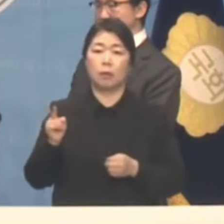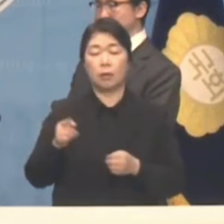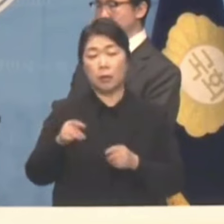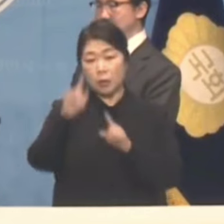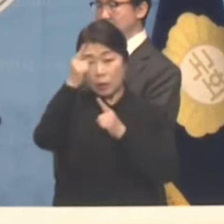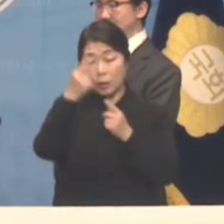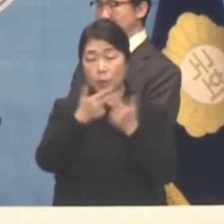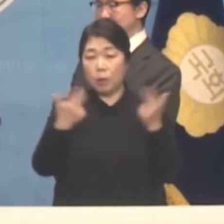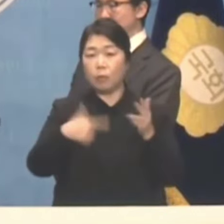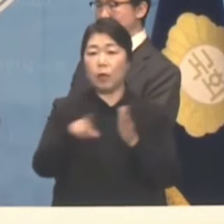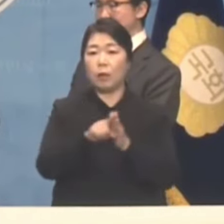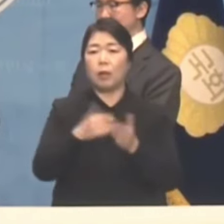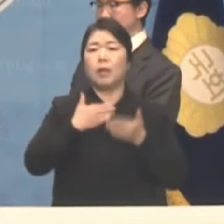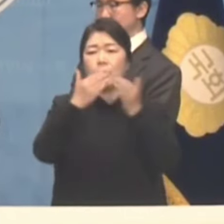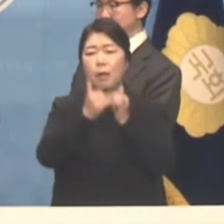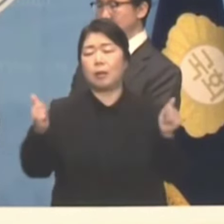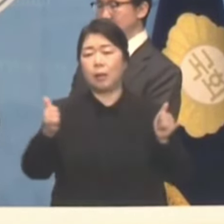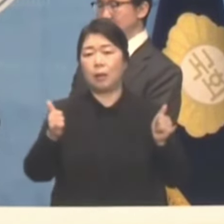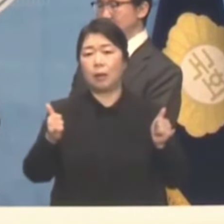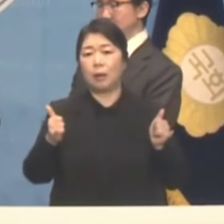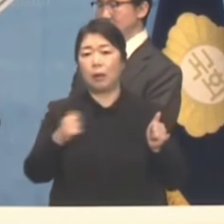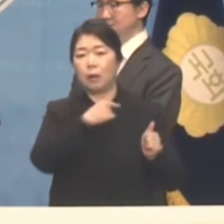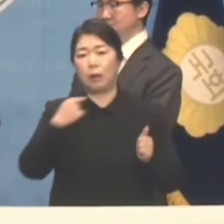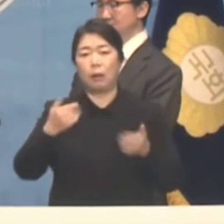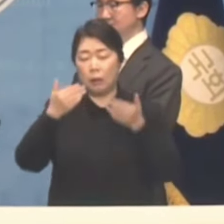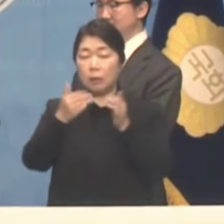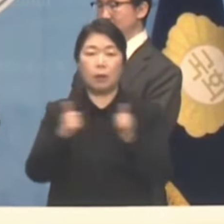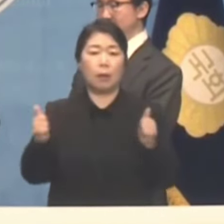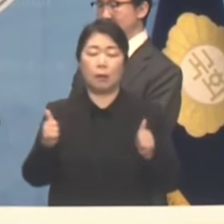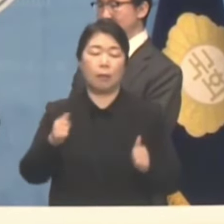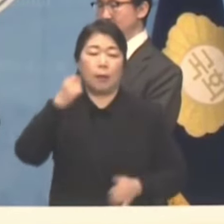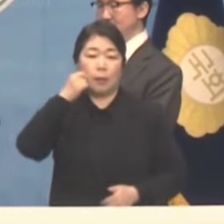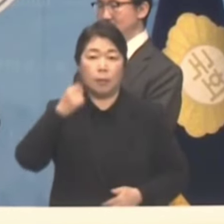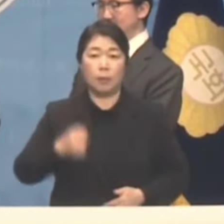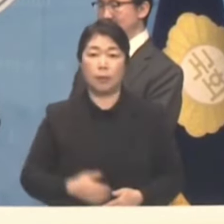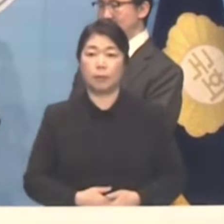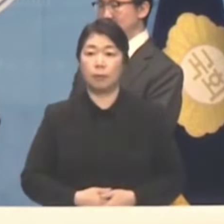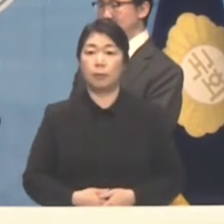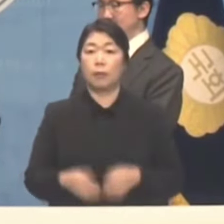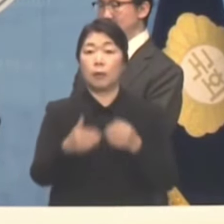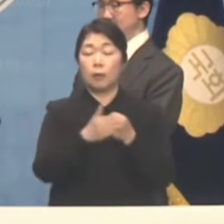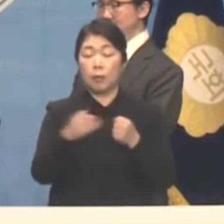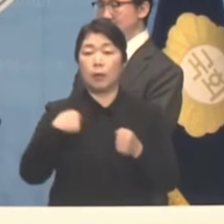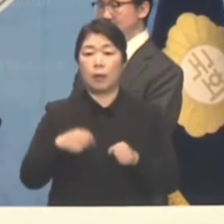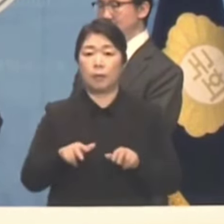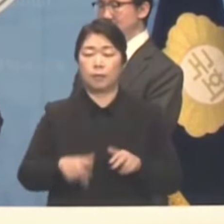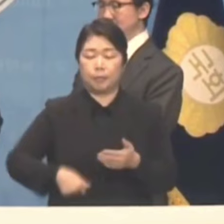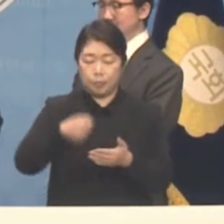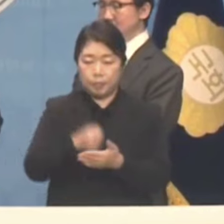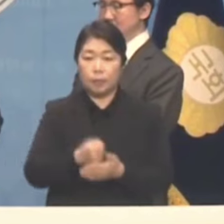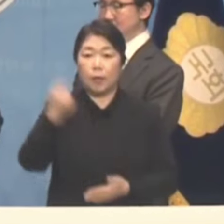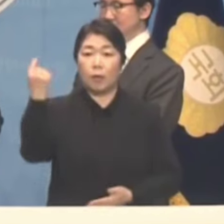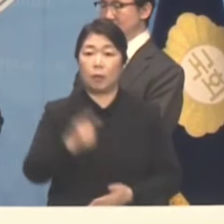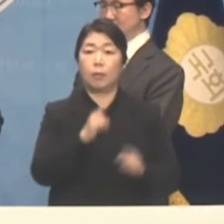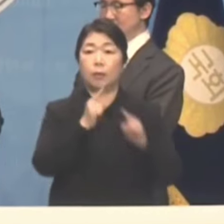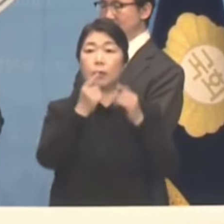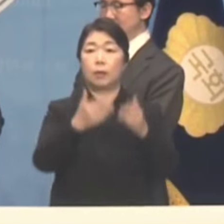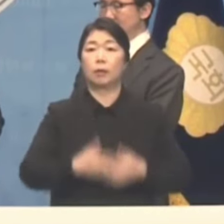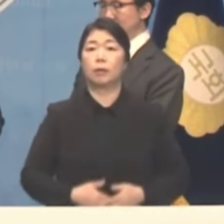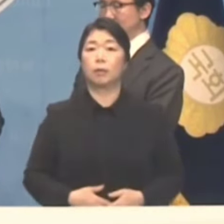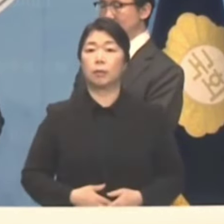이재명을 마리오네트가 생산되는 안 됩니다 그래서 제가이 자리에 섰습니다